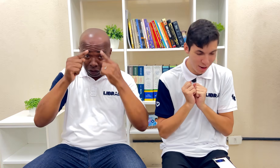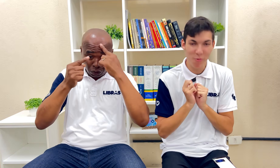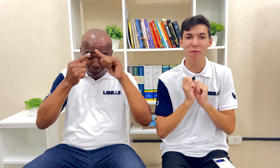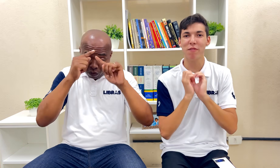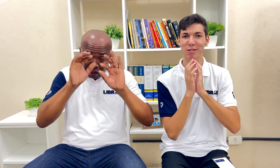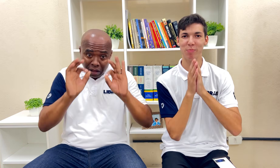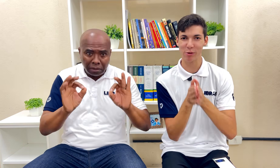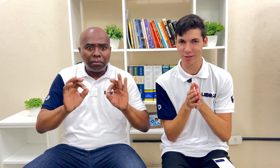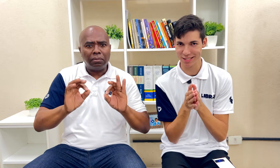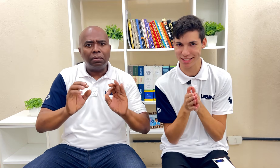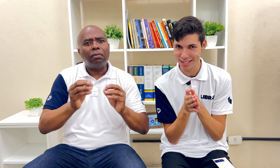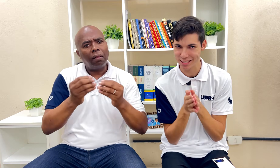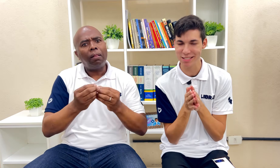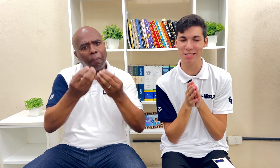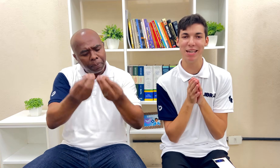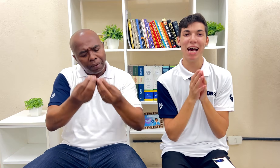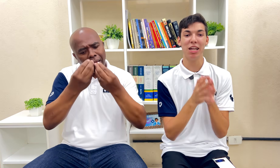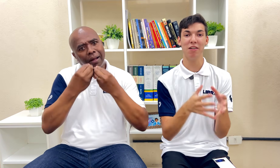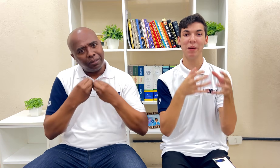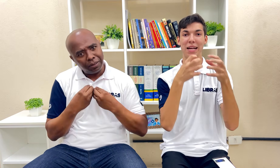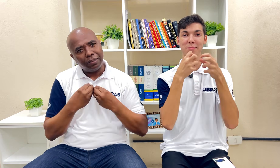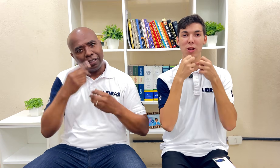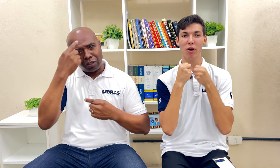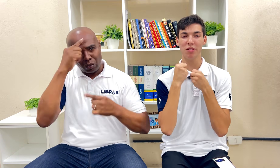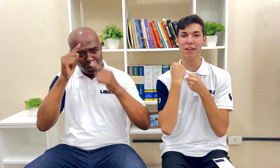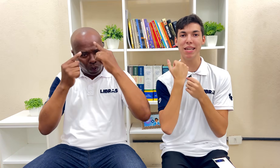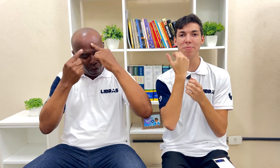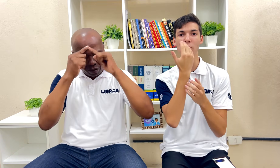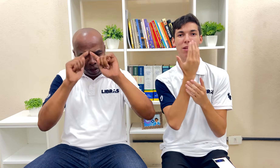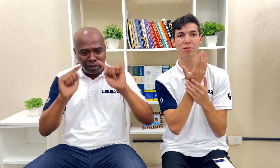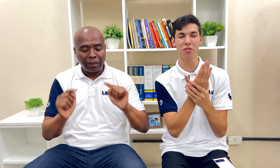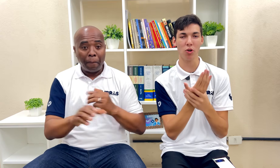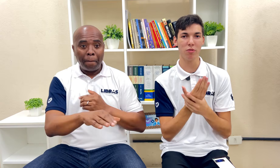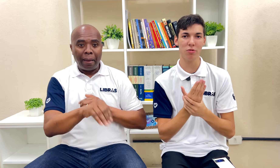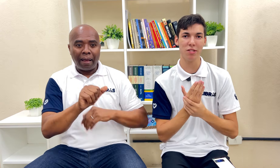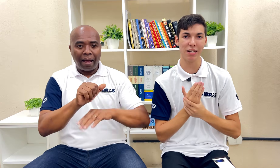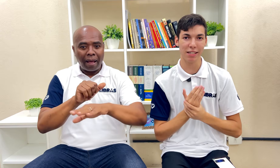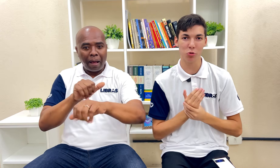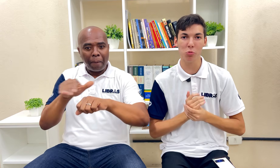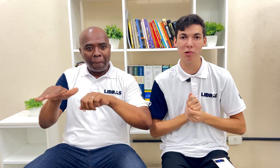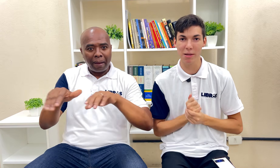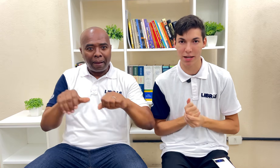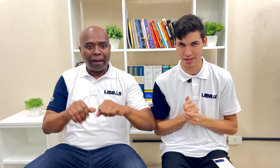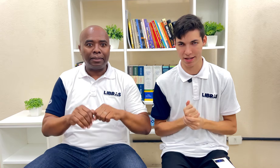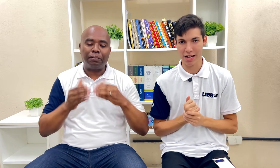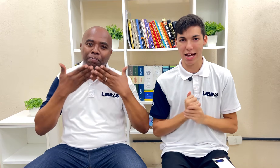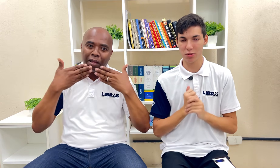Então, façam perguntas interessantes. A gente vai pegar as melhores e vai responder nos stories do Instagram do Grupo Libras. As